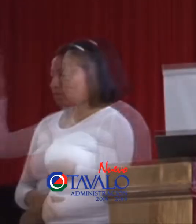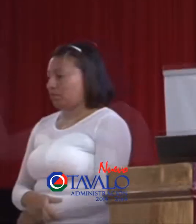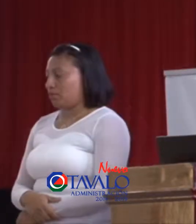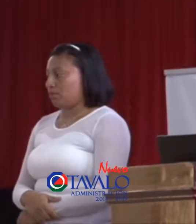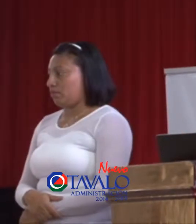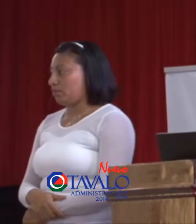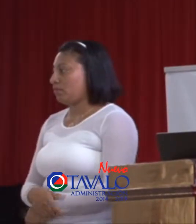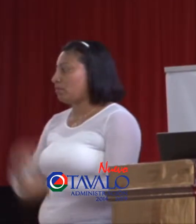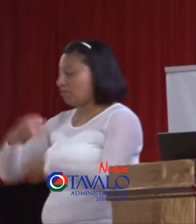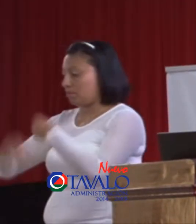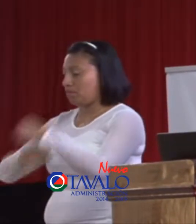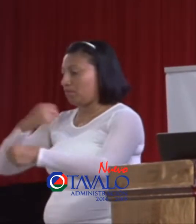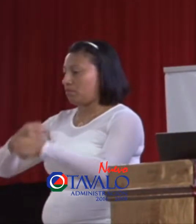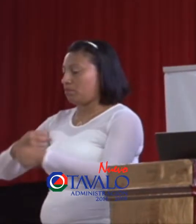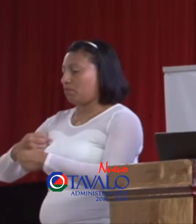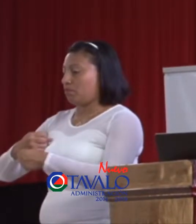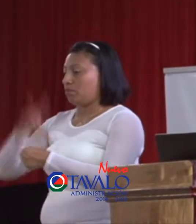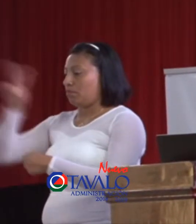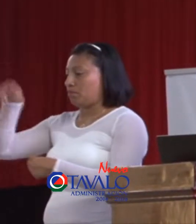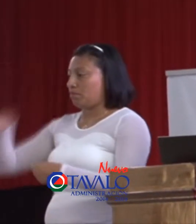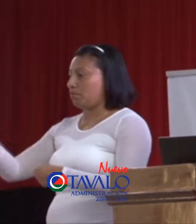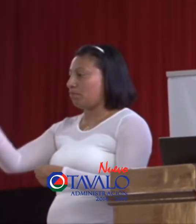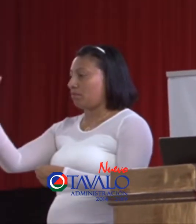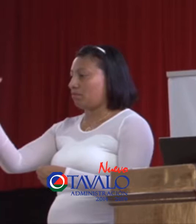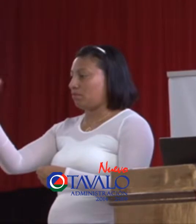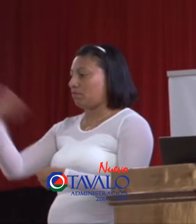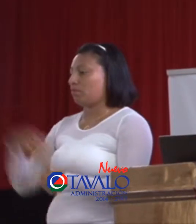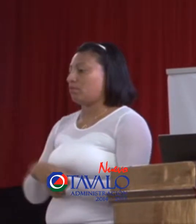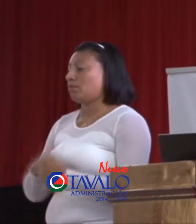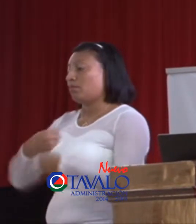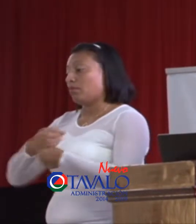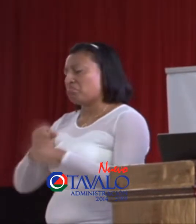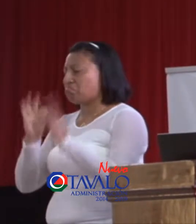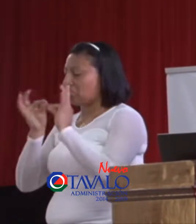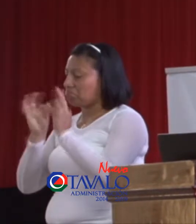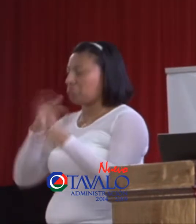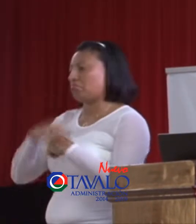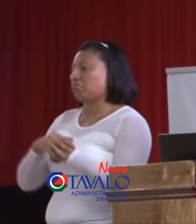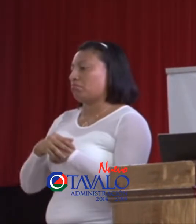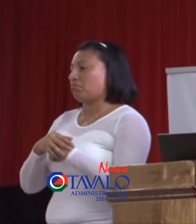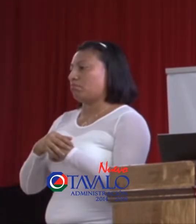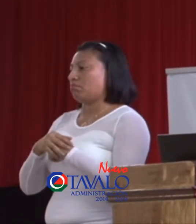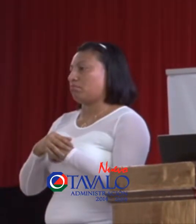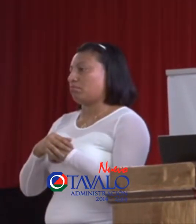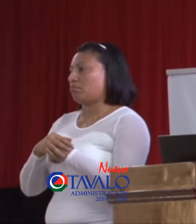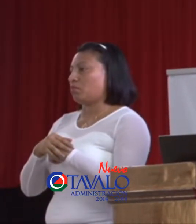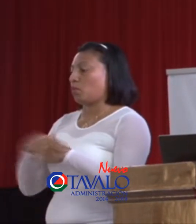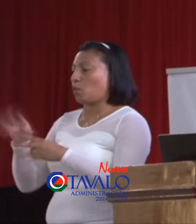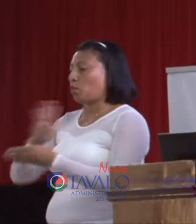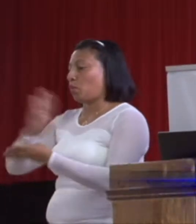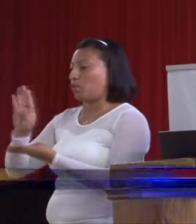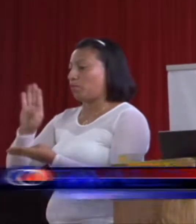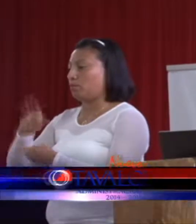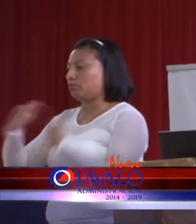$27,501,824,10. Para el año 2015 hemos optado por equilibrar la asignación de inversión entre el área urbana y el